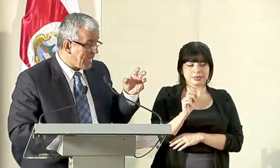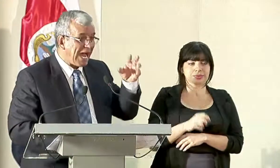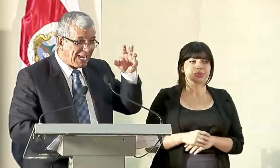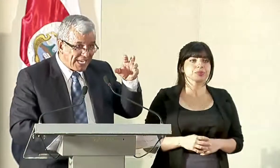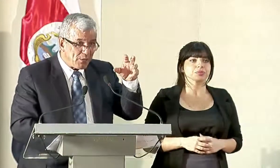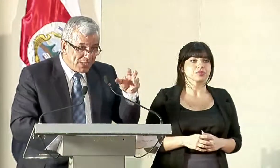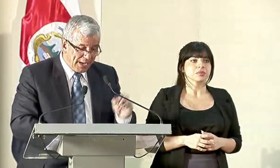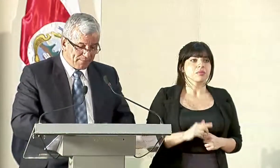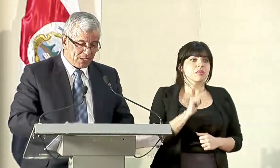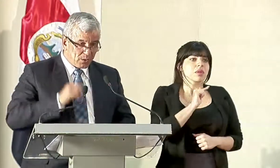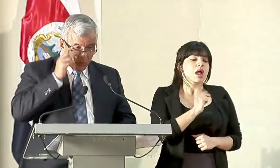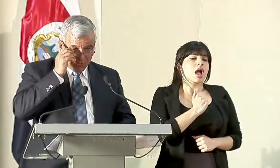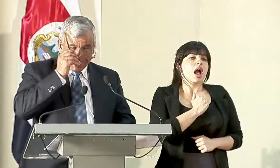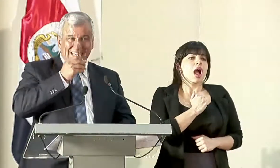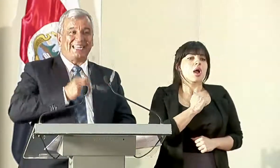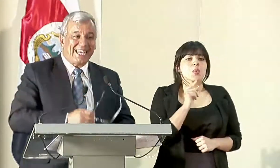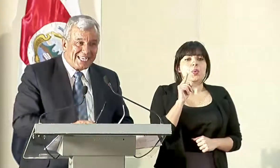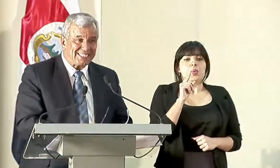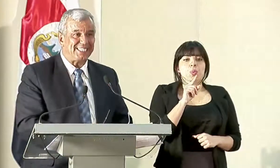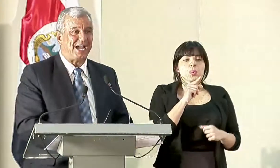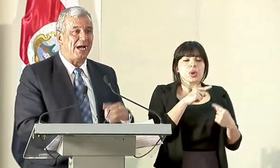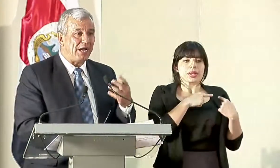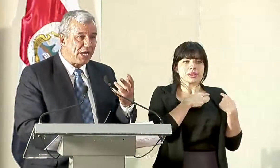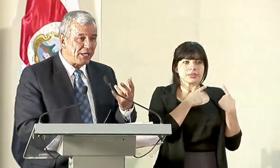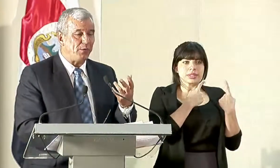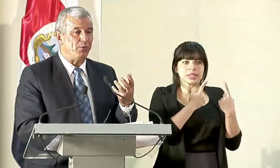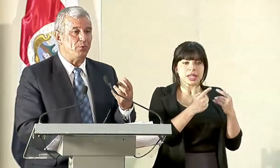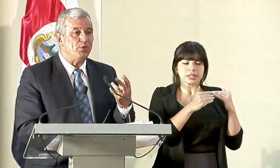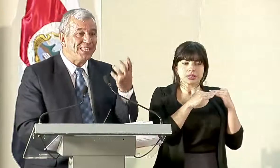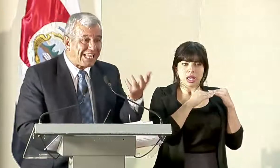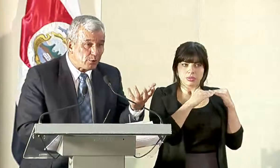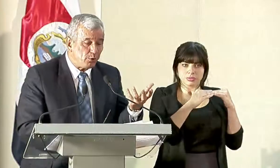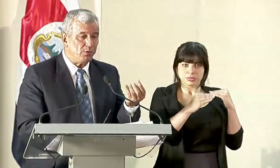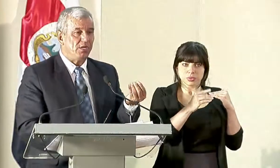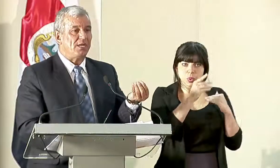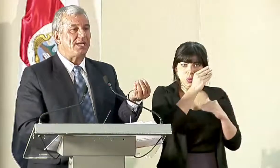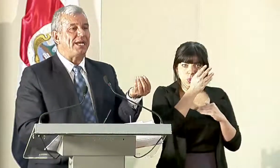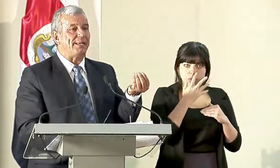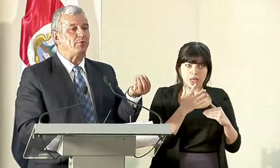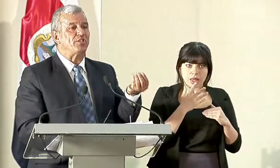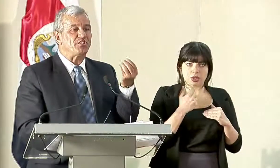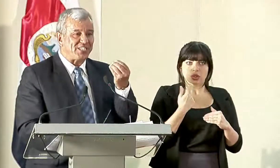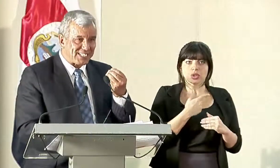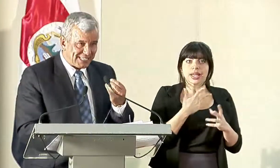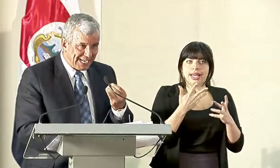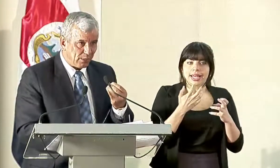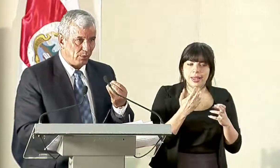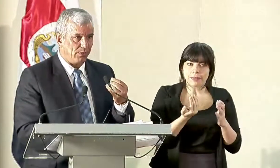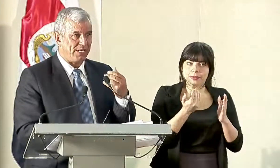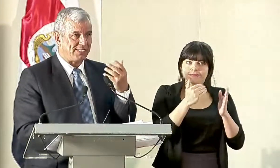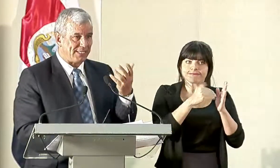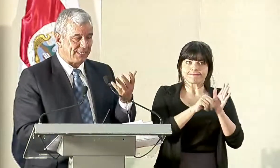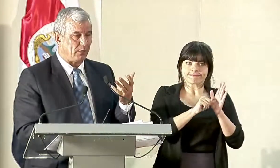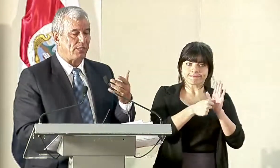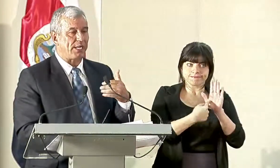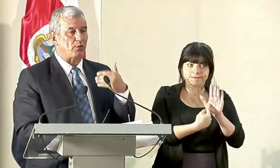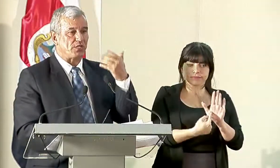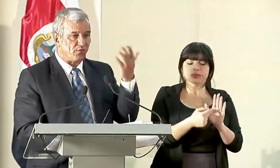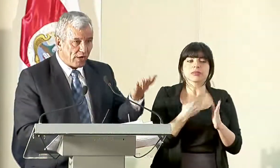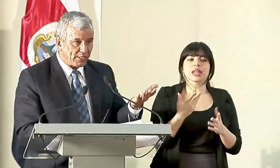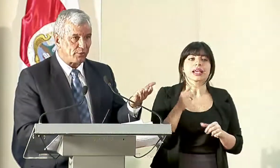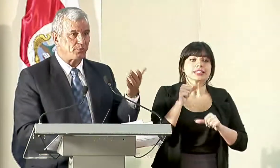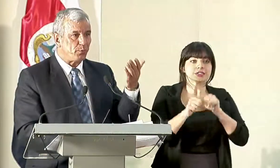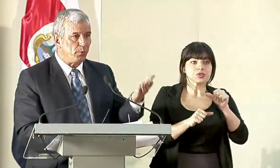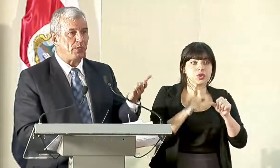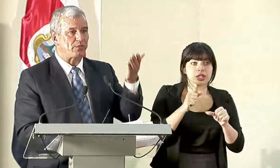al 0.3. Hay ahí una tendencia, hay ahí un dato que queremos rescatarlo, en el sentido de que